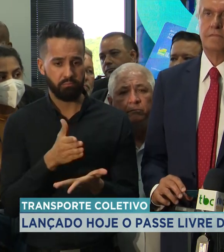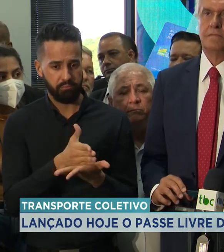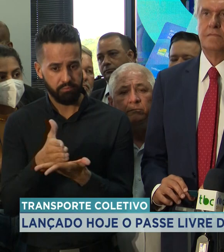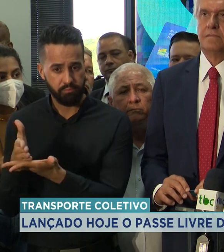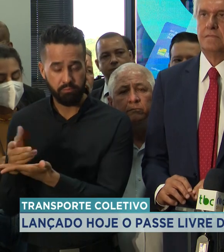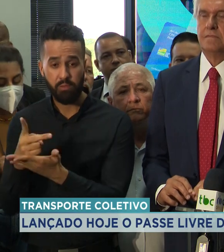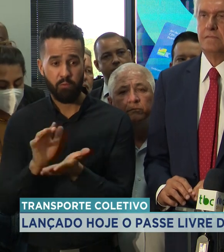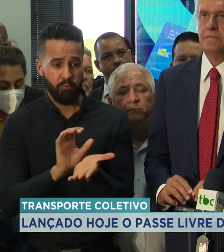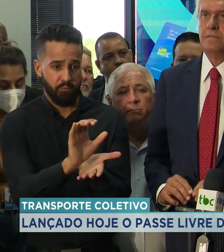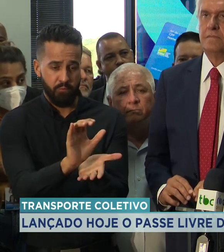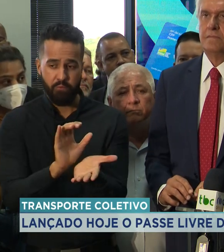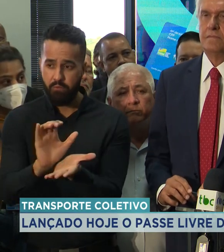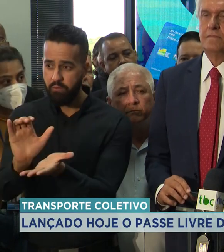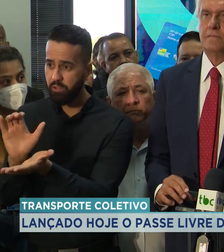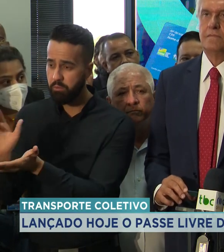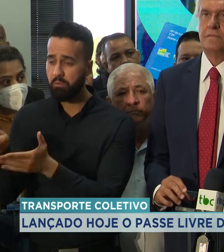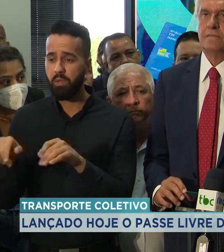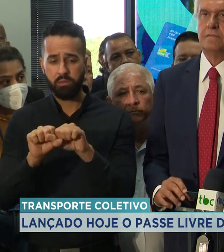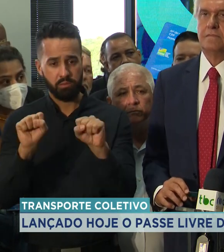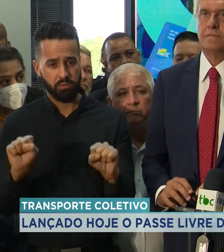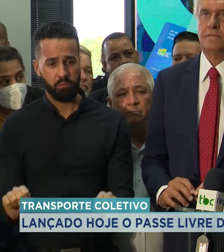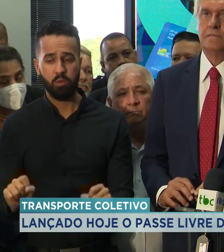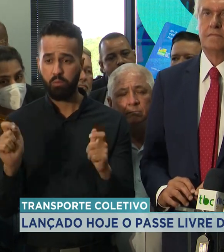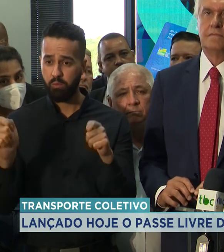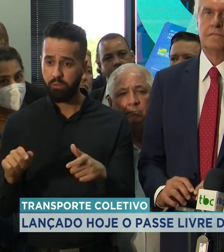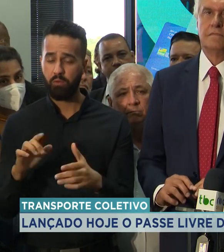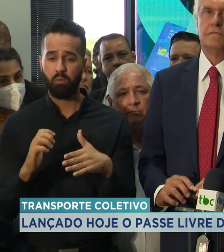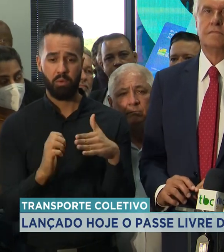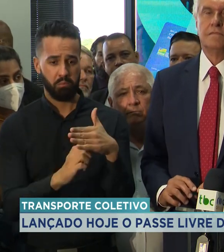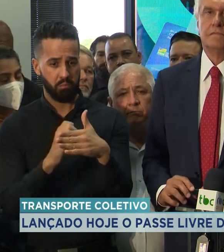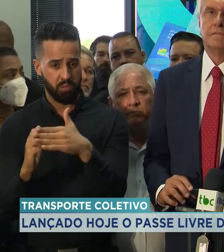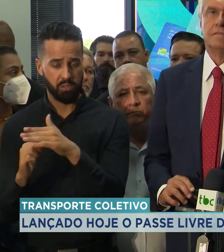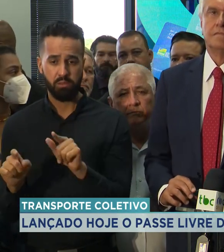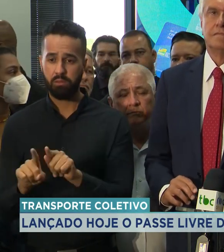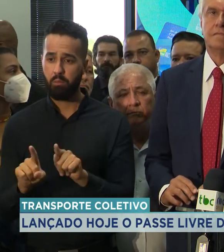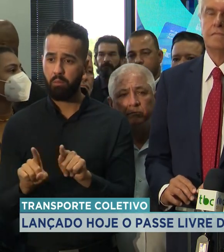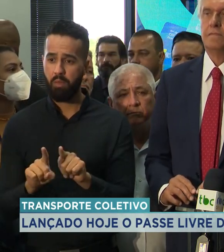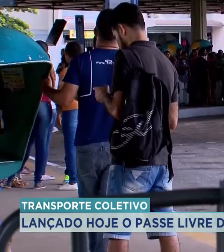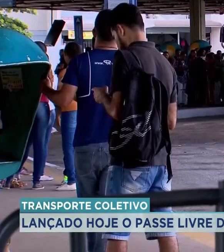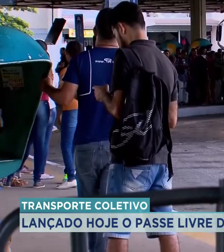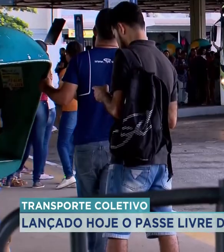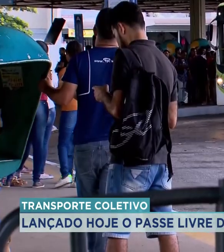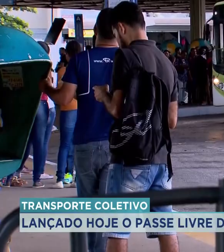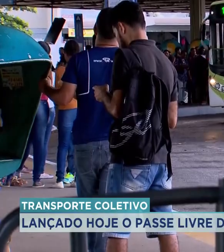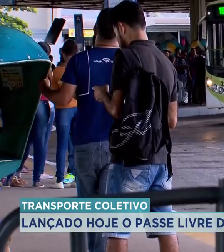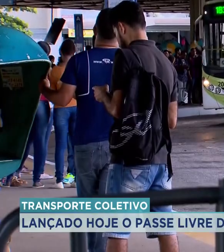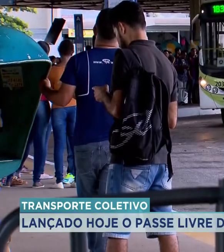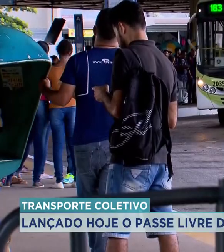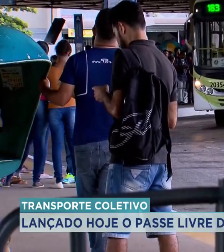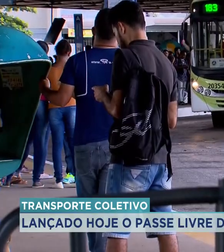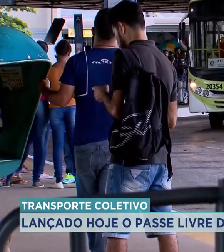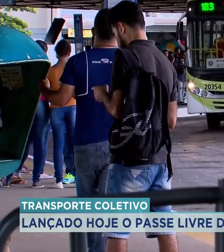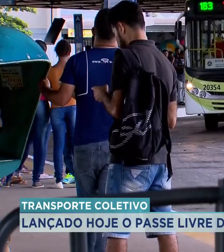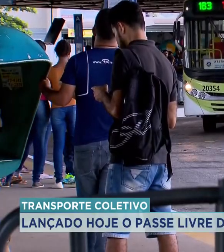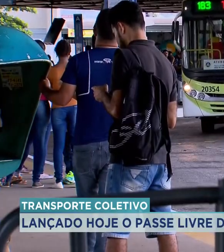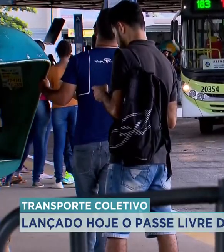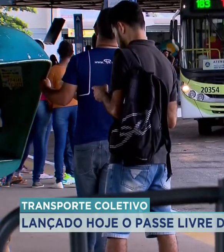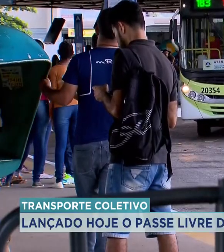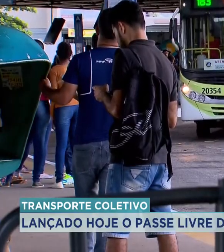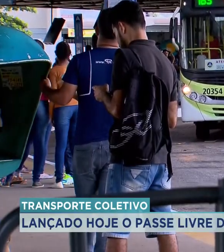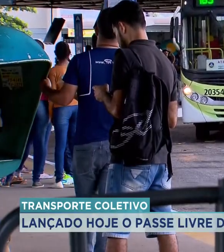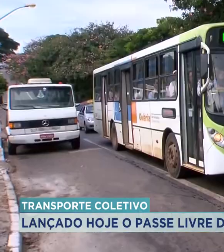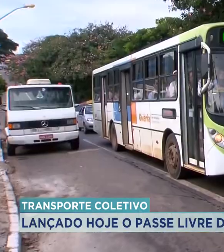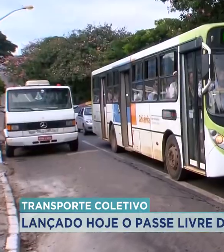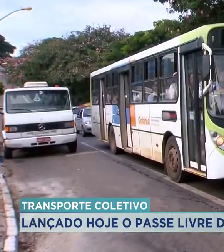Prefeitura está investindo nesse sistema para que as empresas também não façam nenhuma alteração. Além do governo de Goiás e Prefeitura